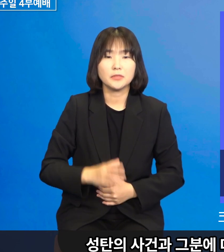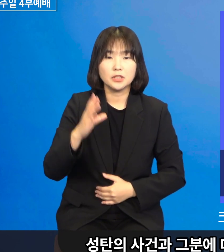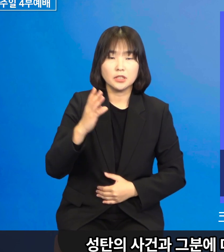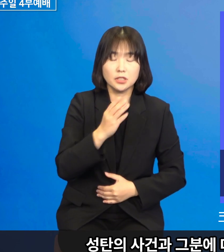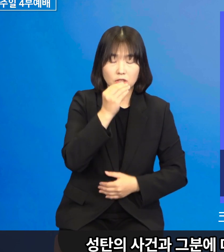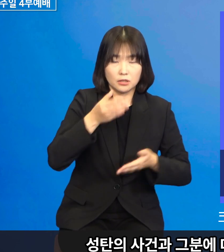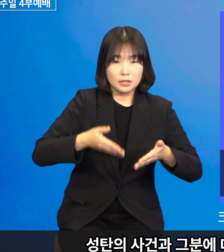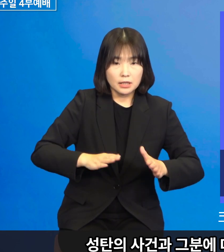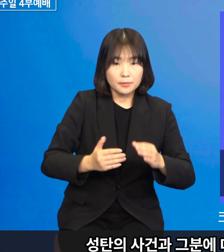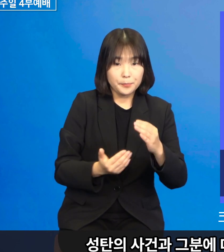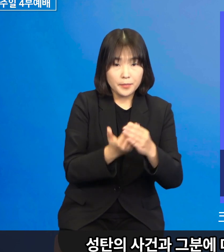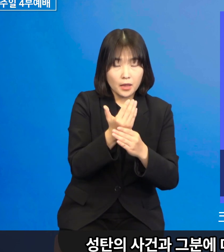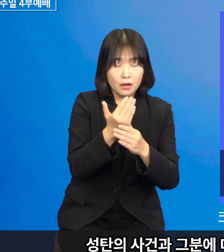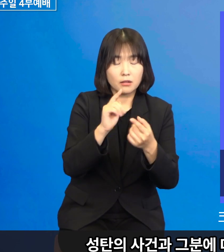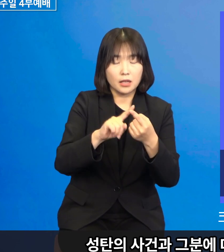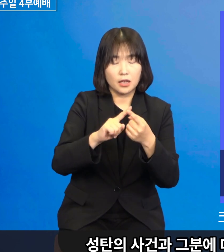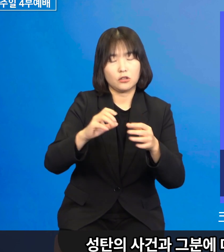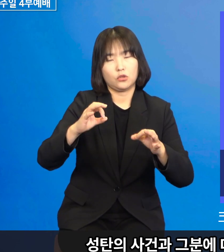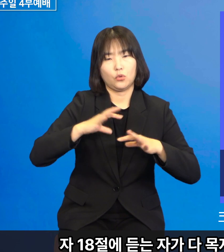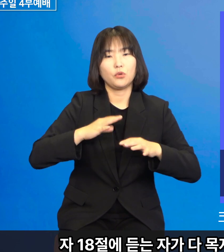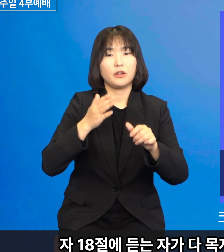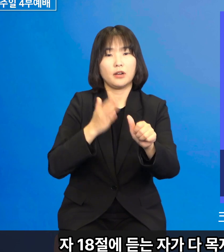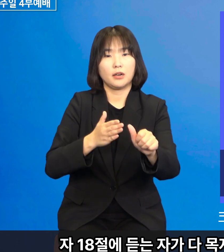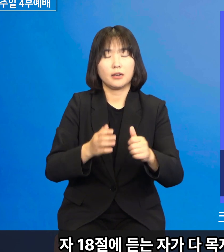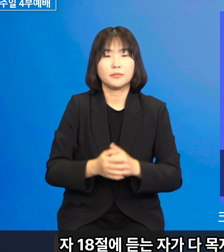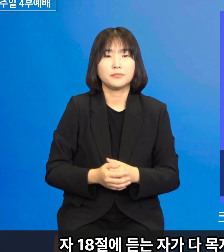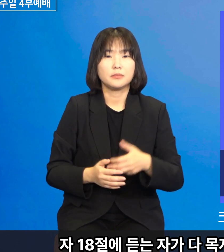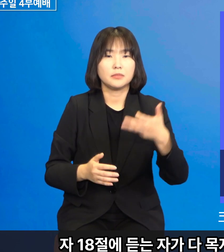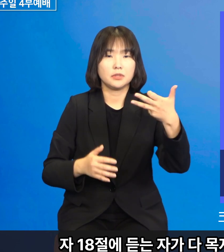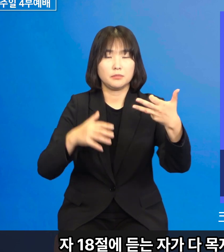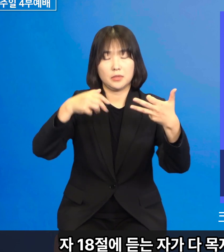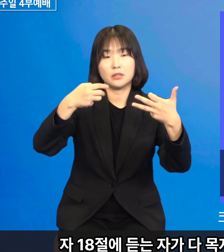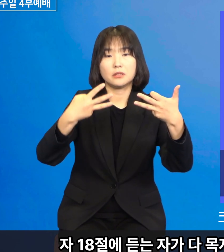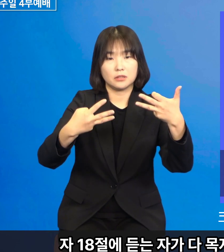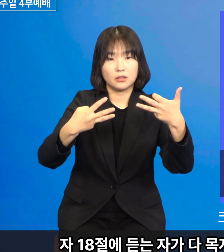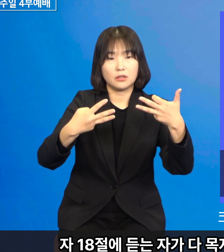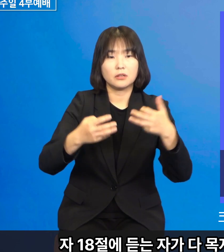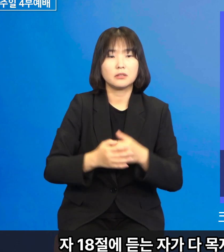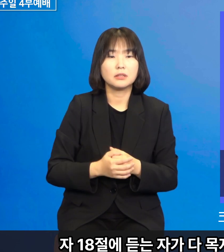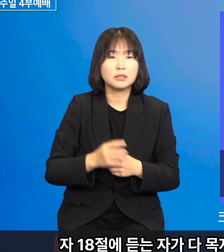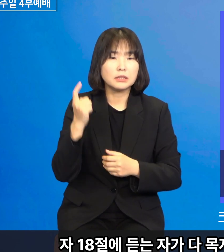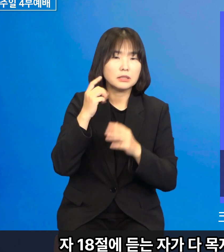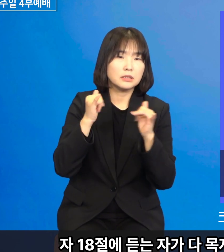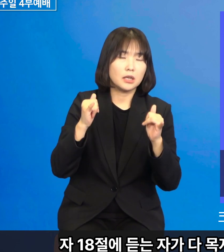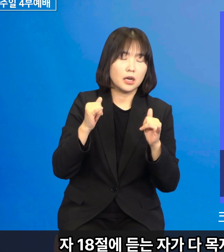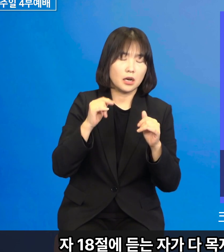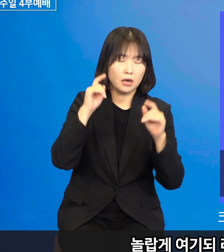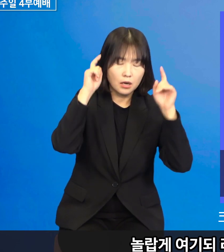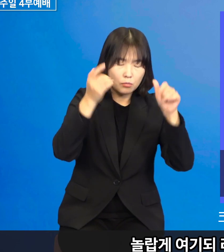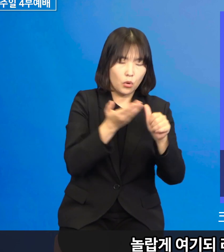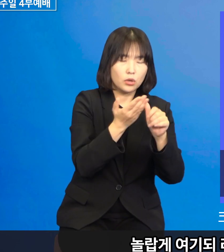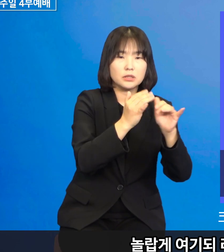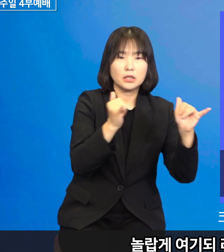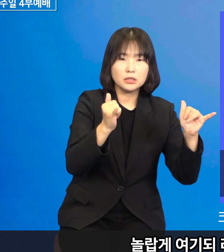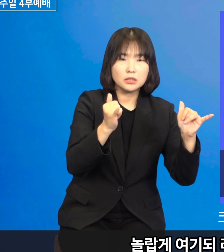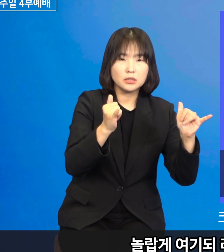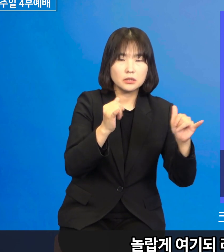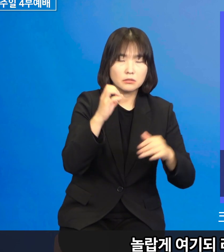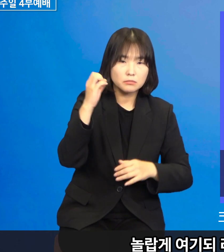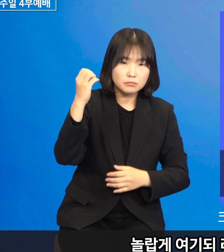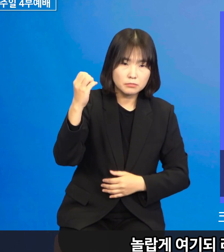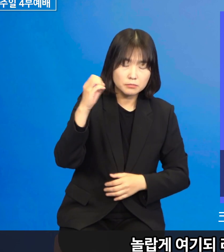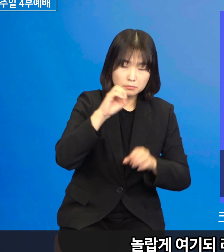성탄의 사건과 그분에 대해서 놀라워하는 겁니다. 자, 18절에 듣는 자가 다 목자들이 그들에게 말한 것들을